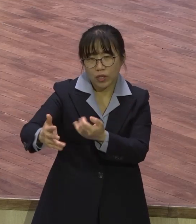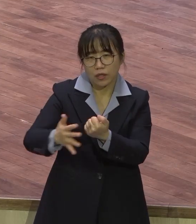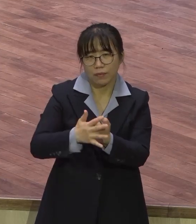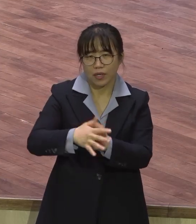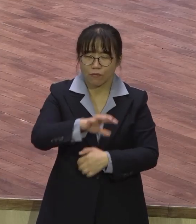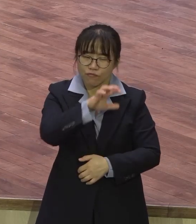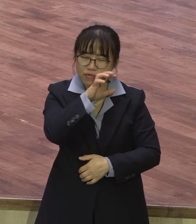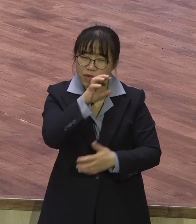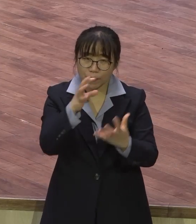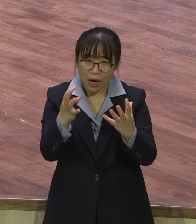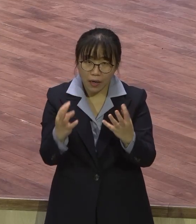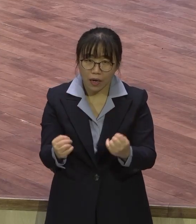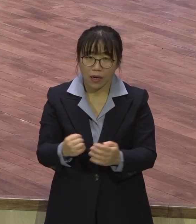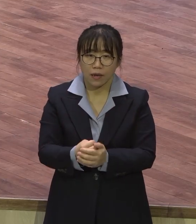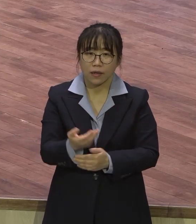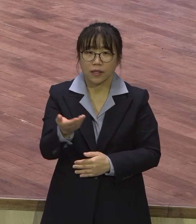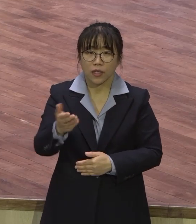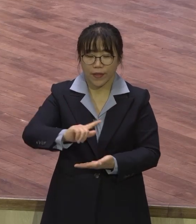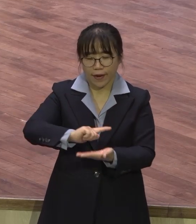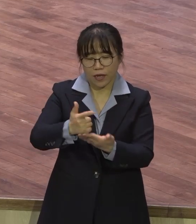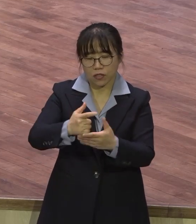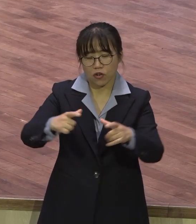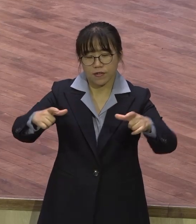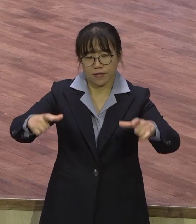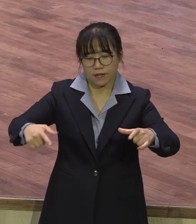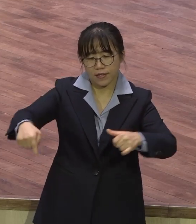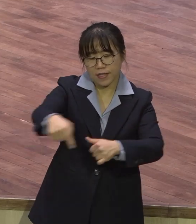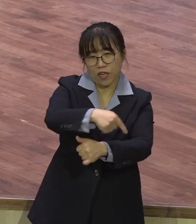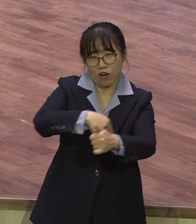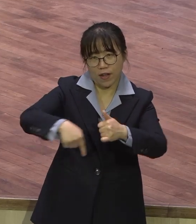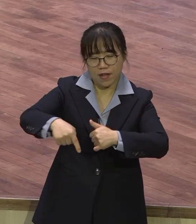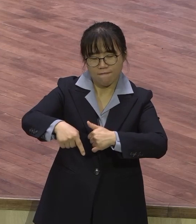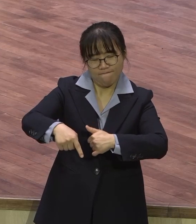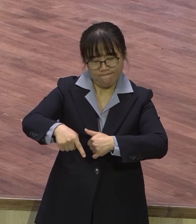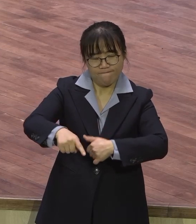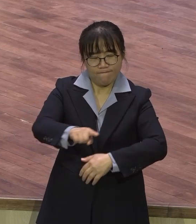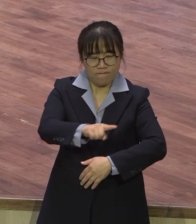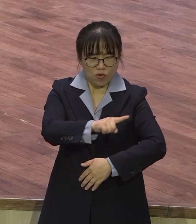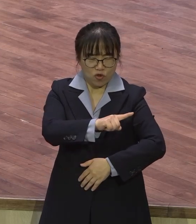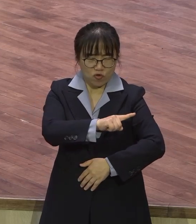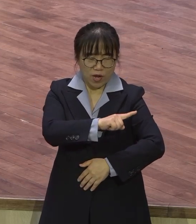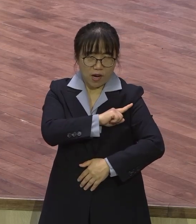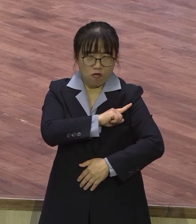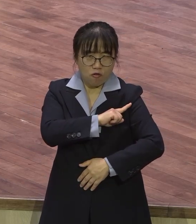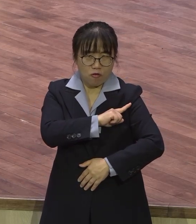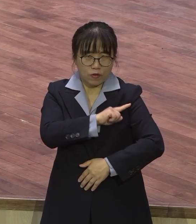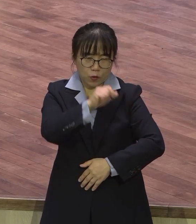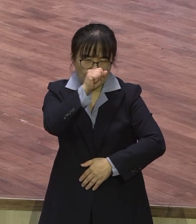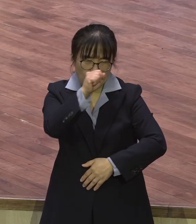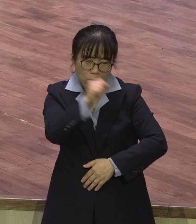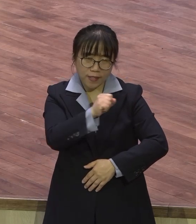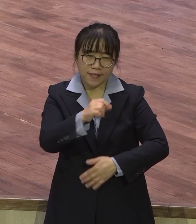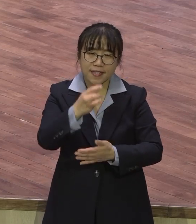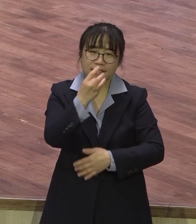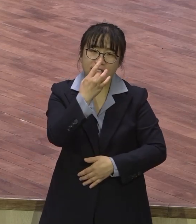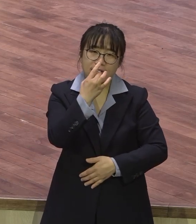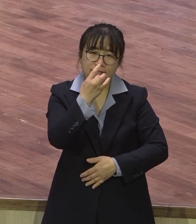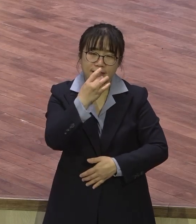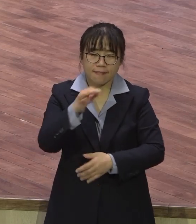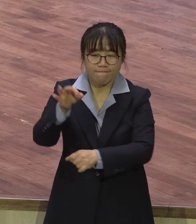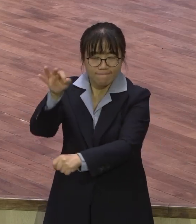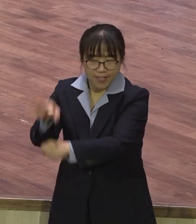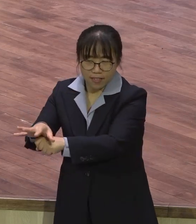이름도 삐떡없이 조용하게 최고급사를 그렇게 한 이천포대 사자 싹 뿌리고 우리 어려운 분들 다